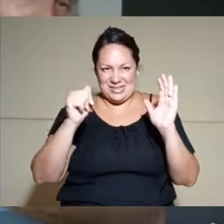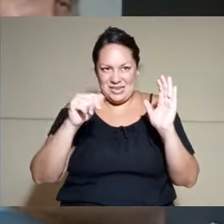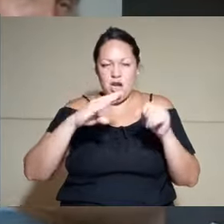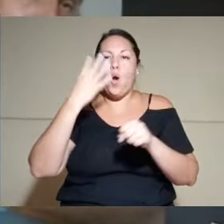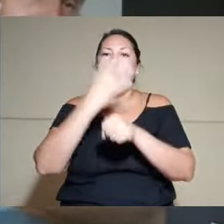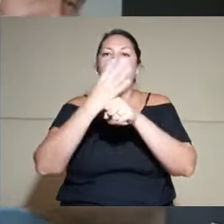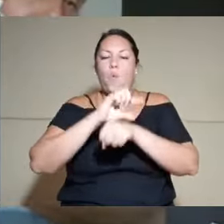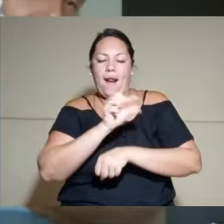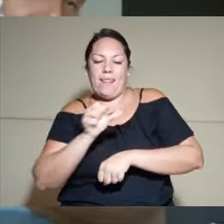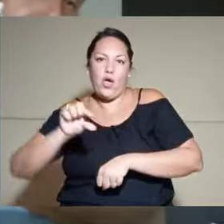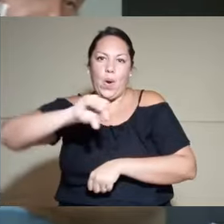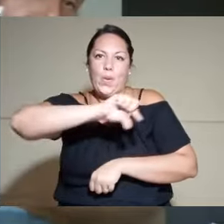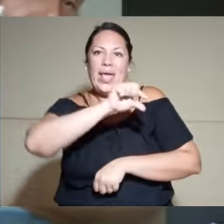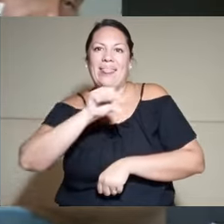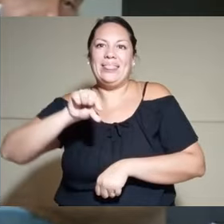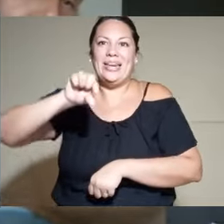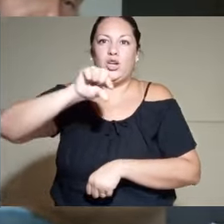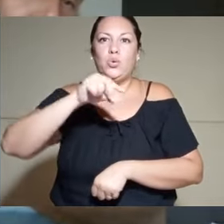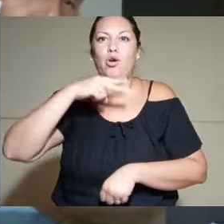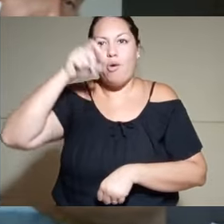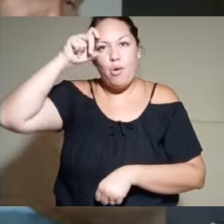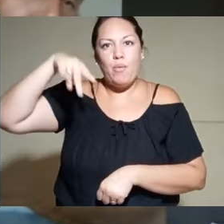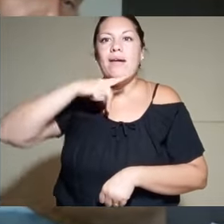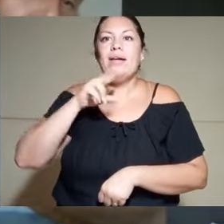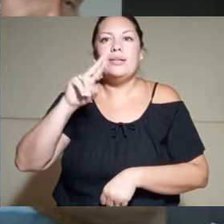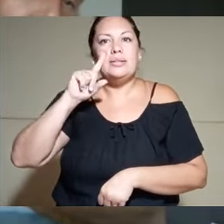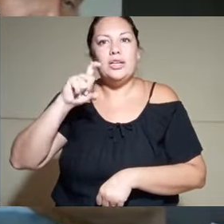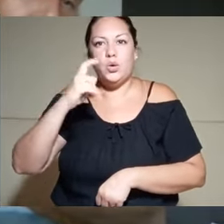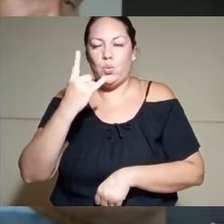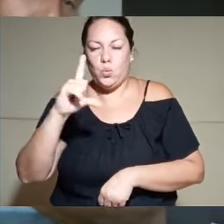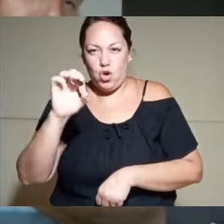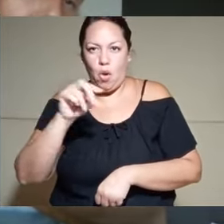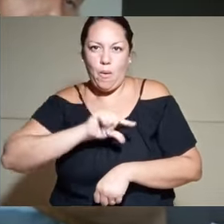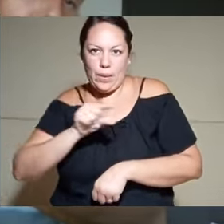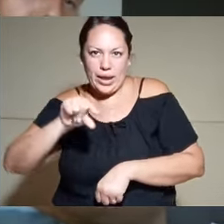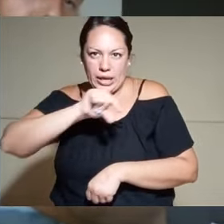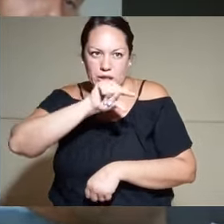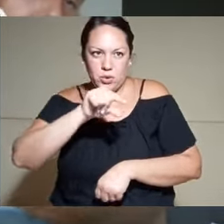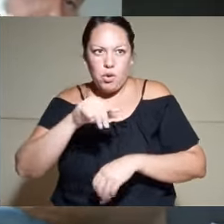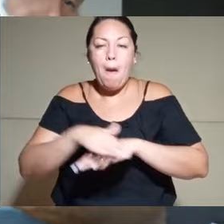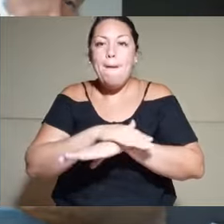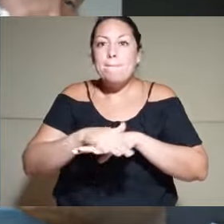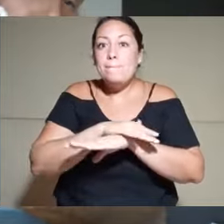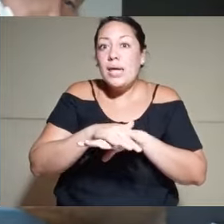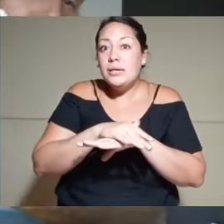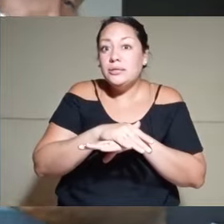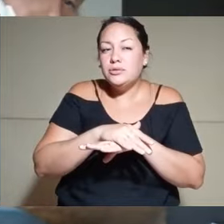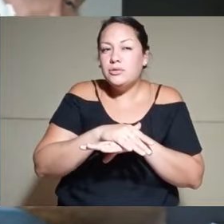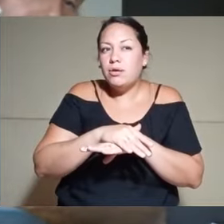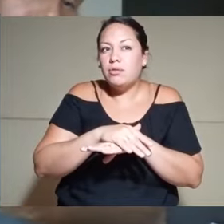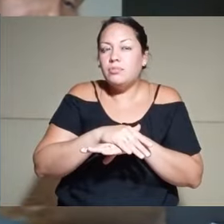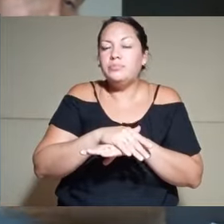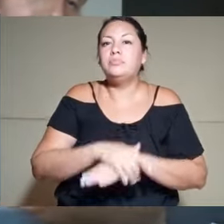La protuberancia, prácticamente, fíjense, si este es el piso, este es el cuarto ventrículo, el piso prácticamente todo es